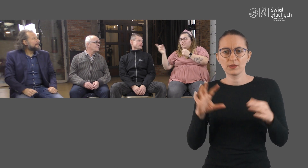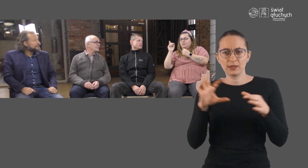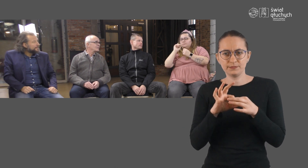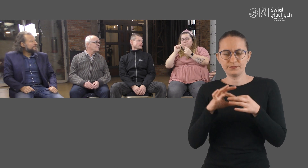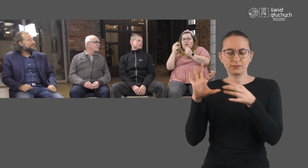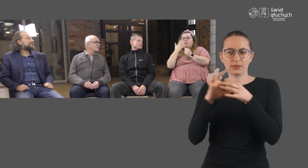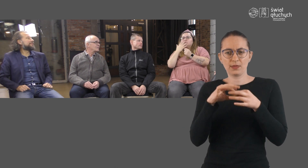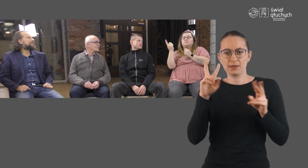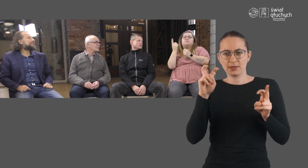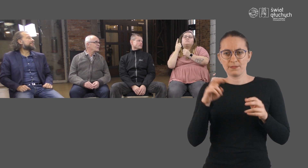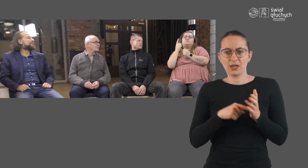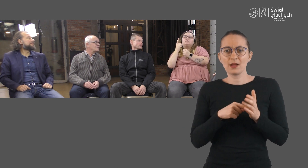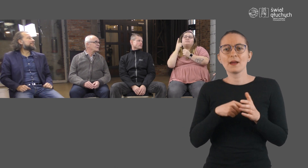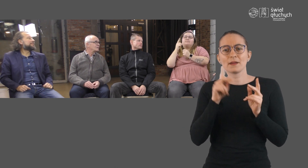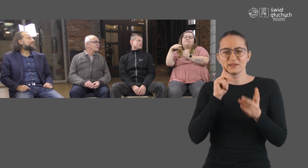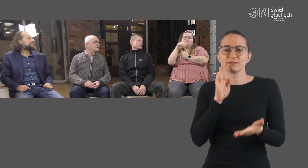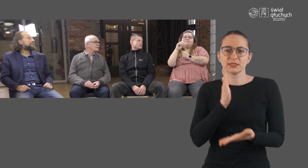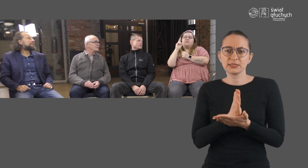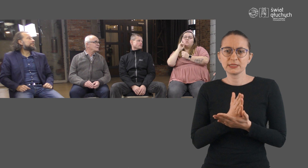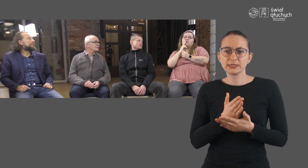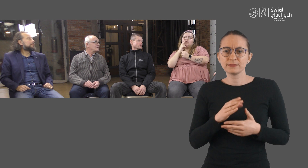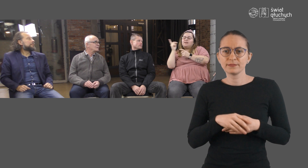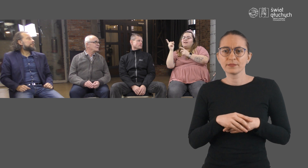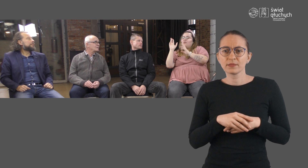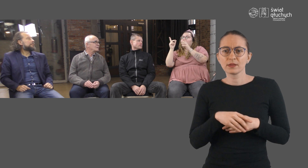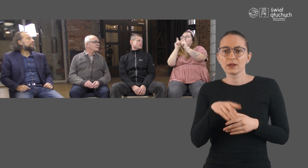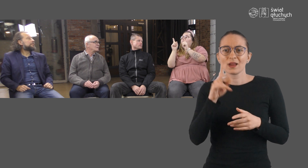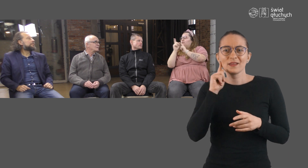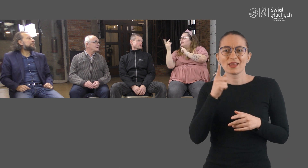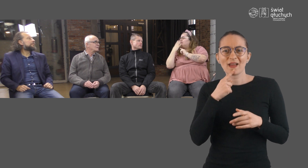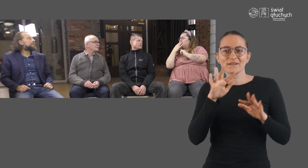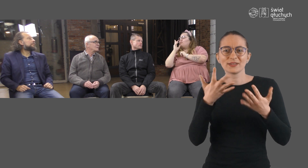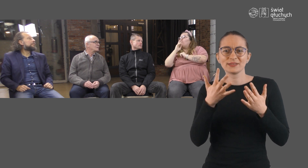Ja chciałam nawiązać do tego tematu, co Pan tutaj mówił,